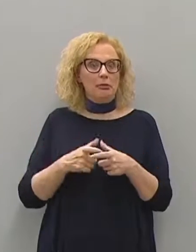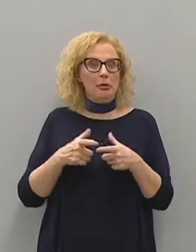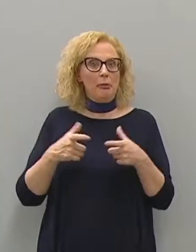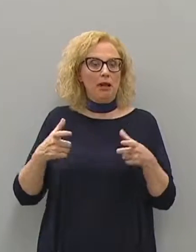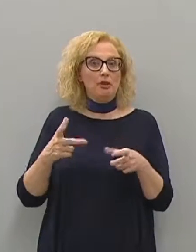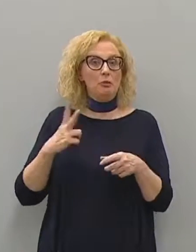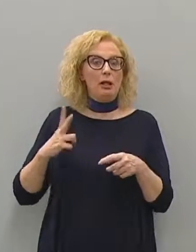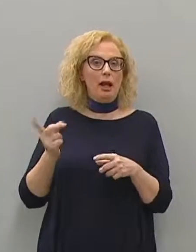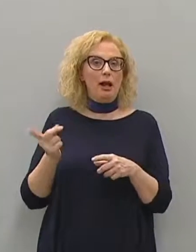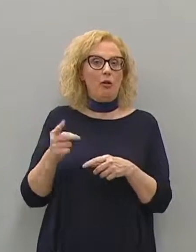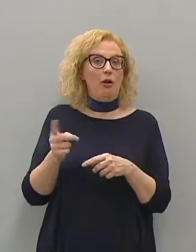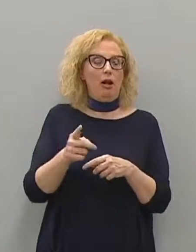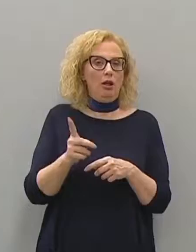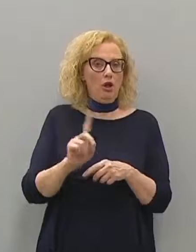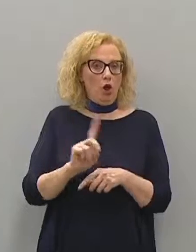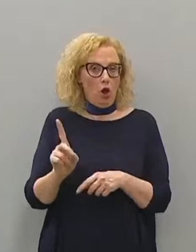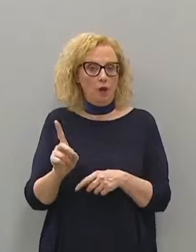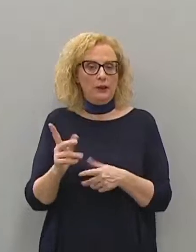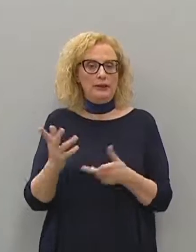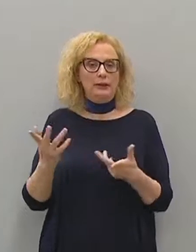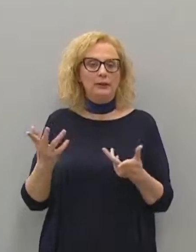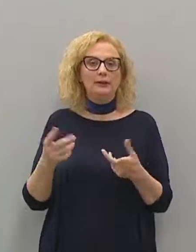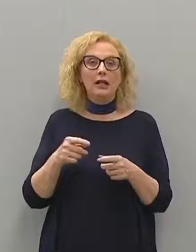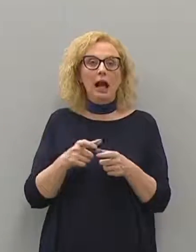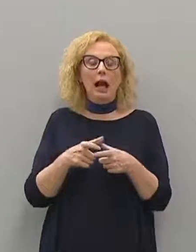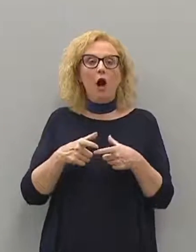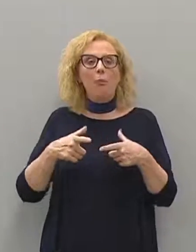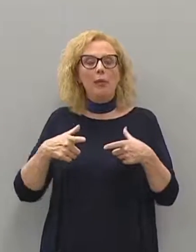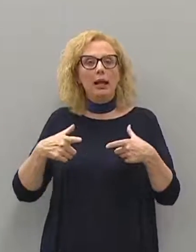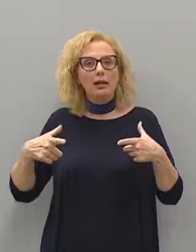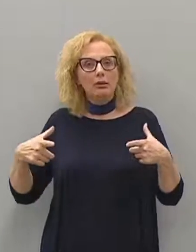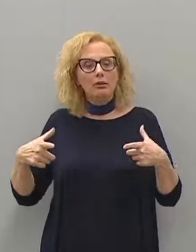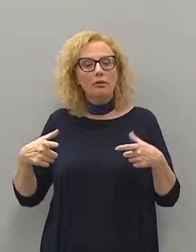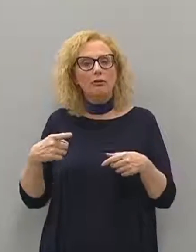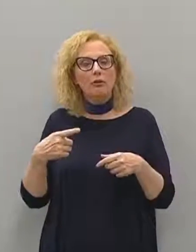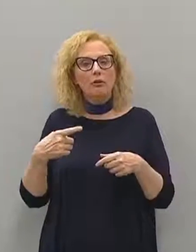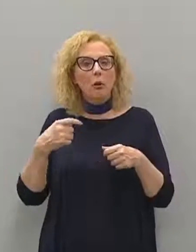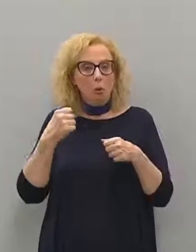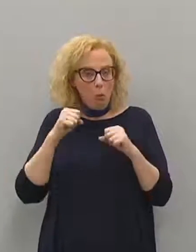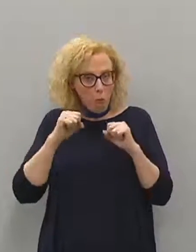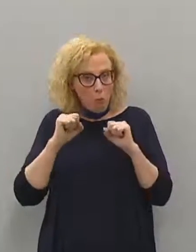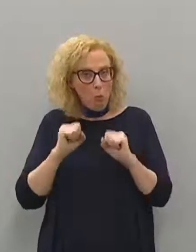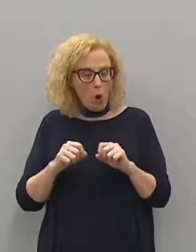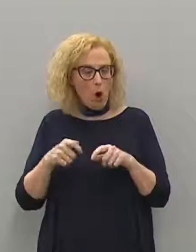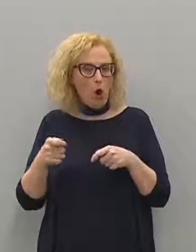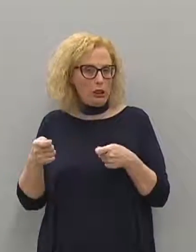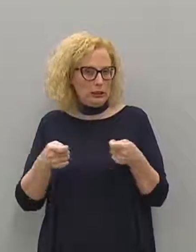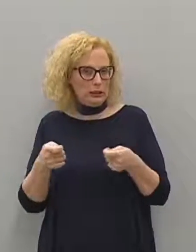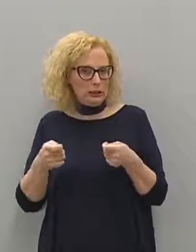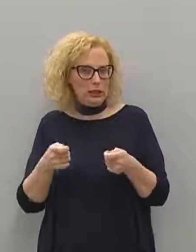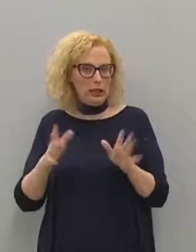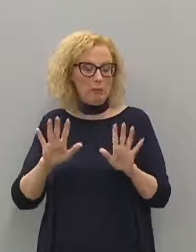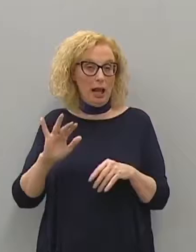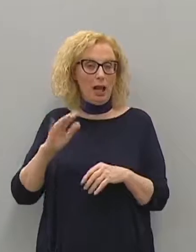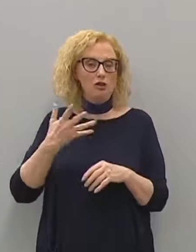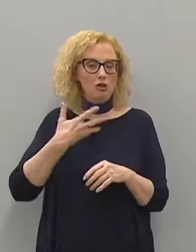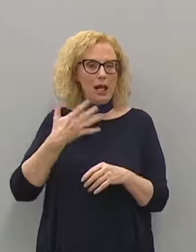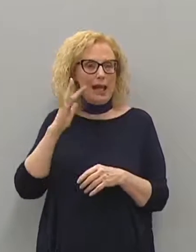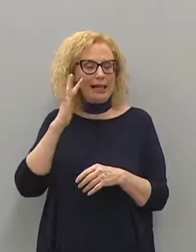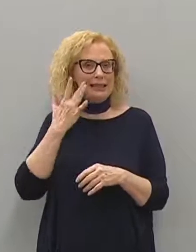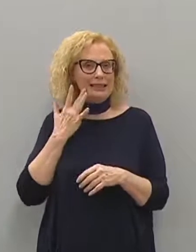ovviamente può essere sicuramente gestita però rischia di mettere